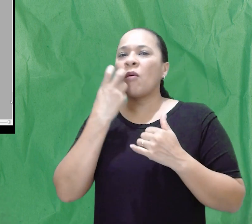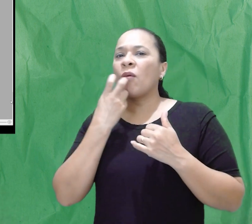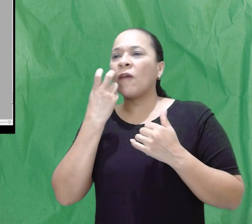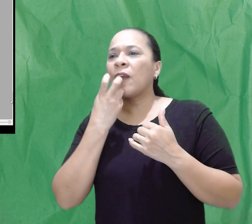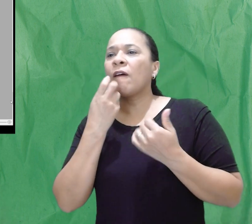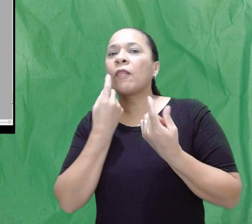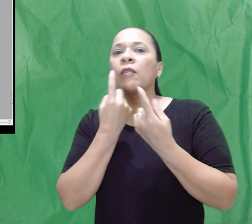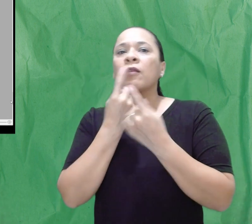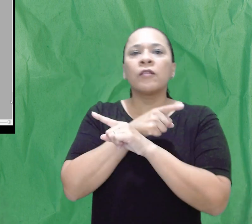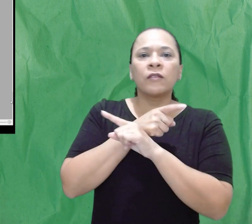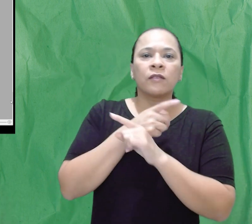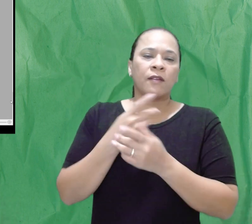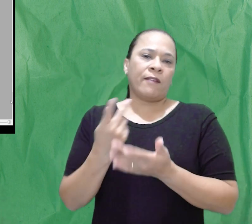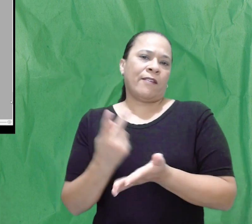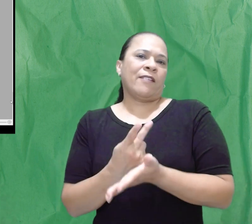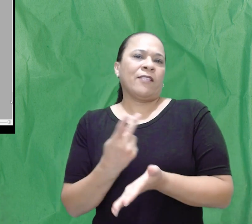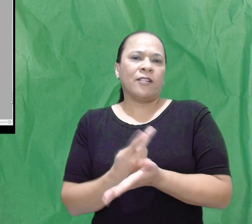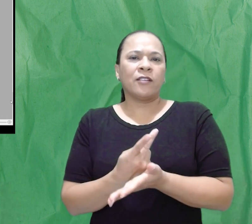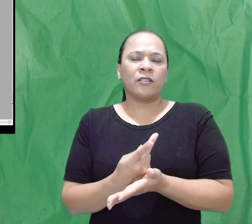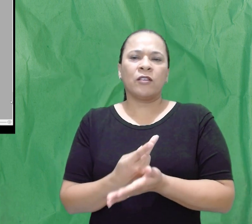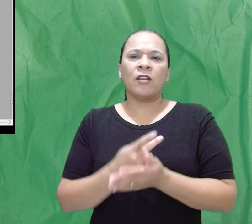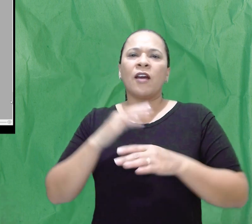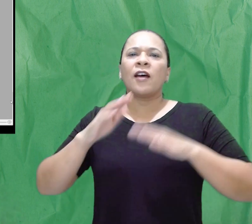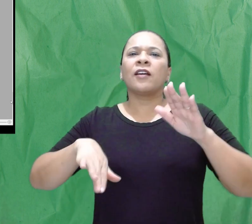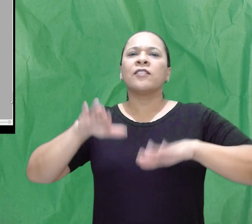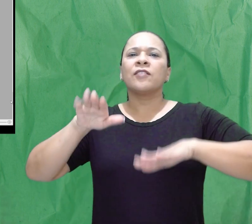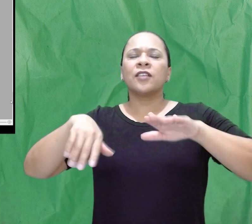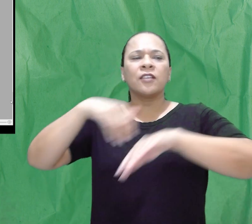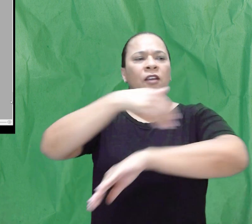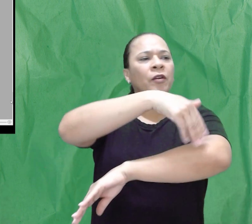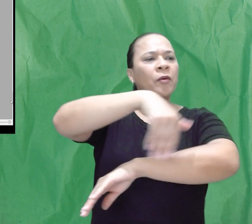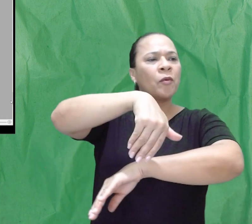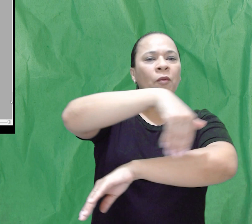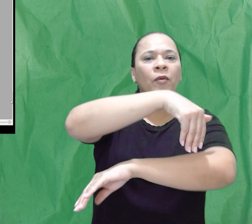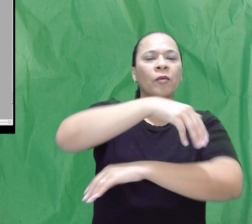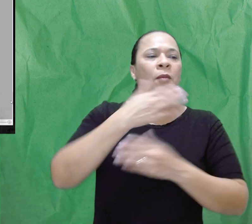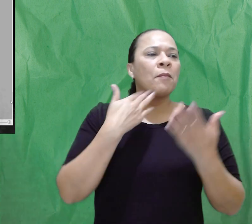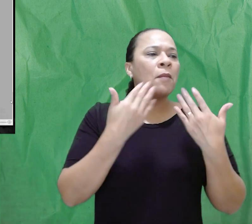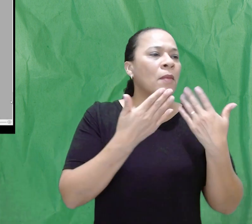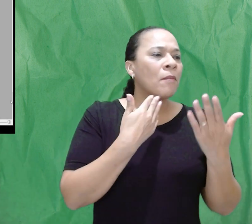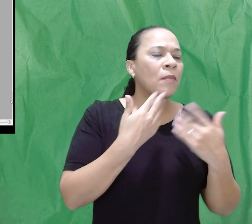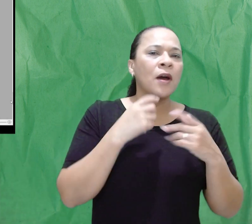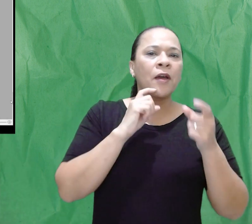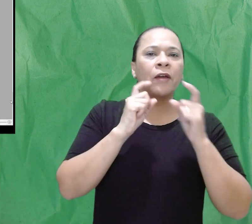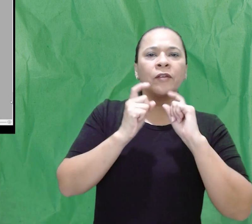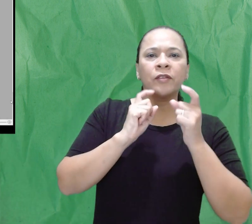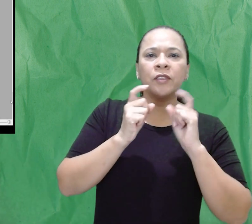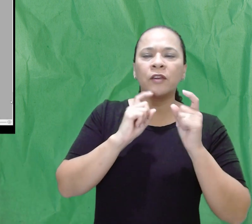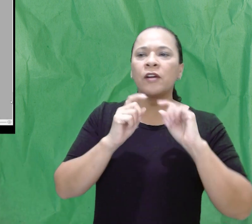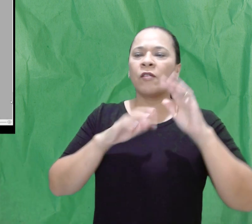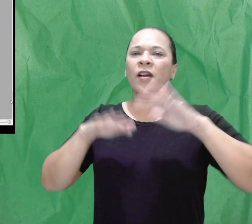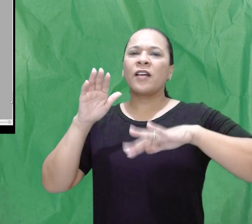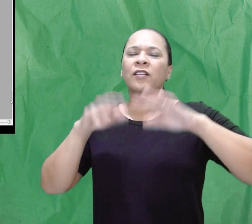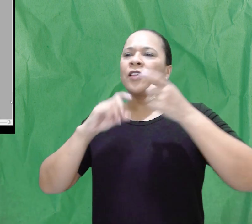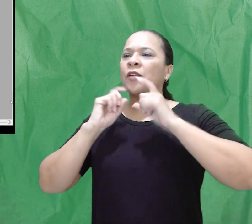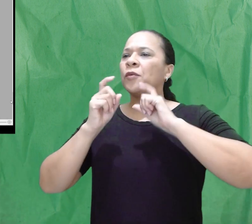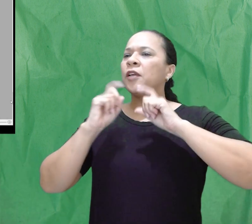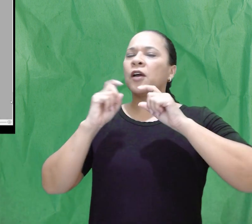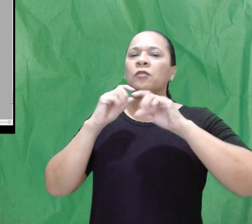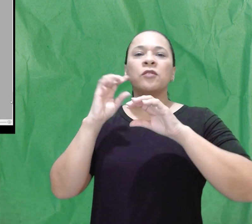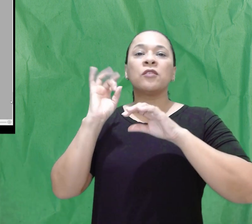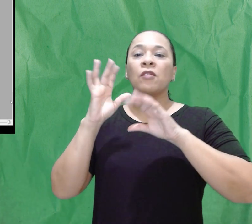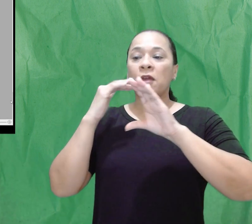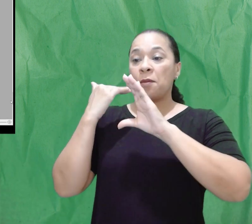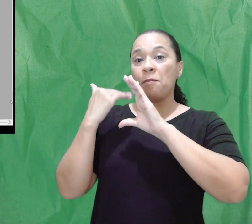conversa. É a conversa no corredor, é uma reunião. Sabe aquela história? Reuniões que poderiam ter sido um e-mail?